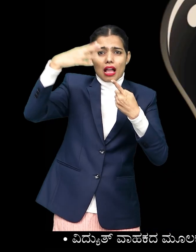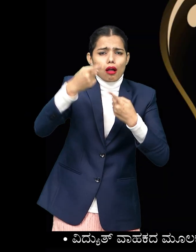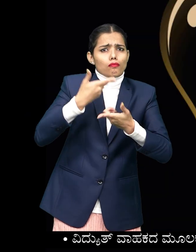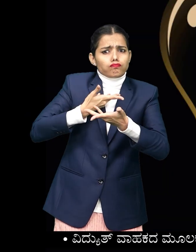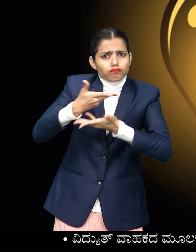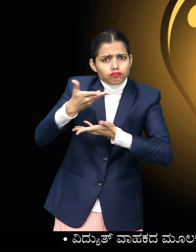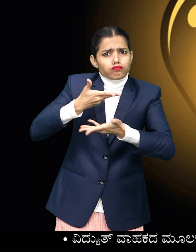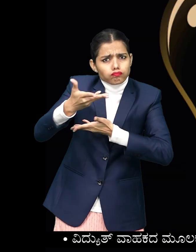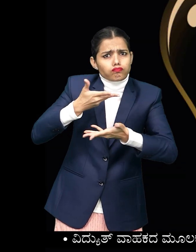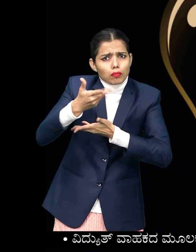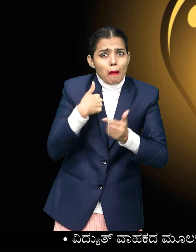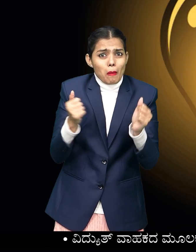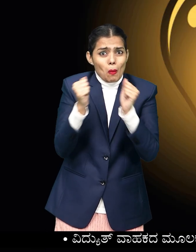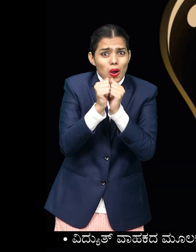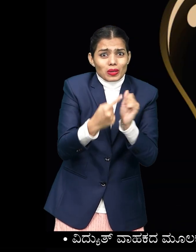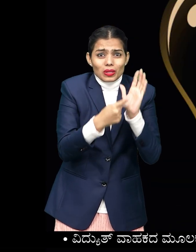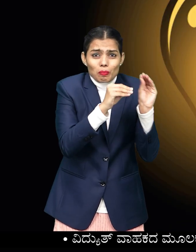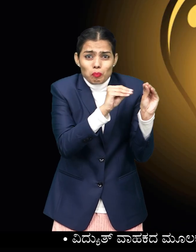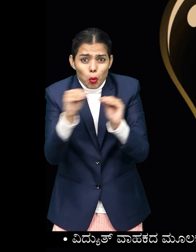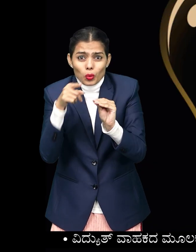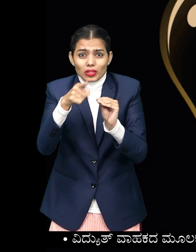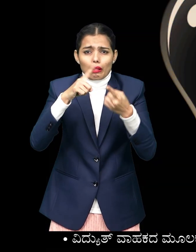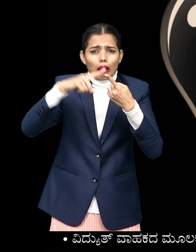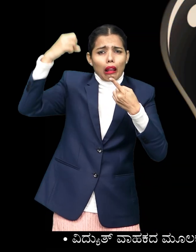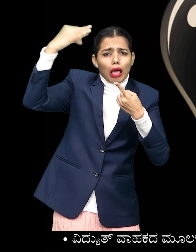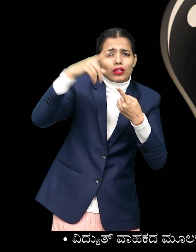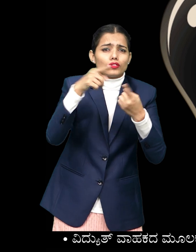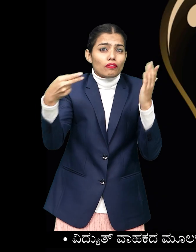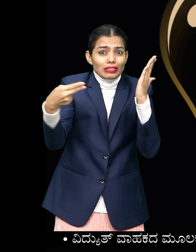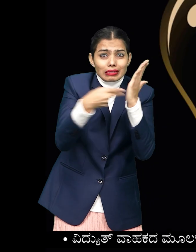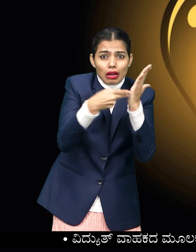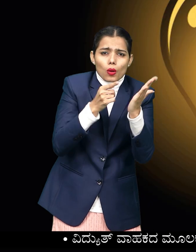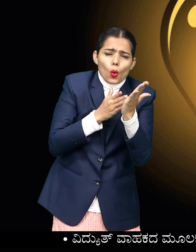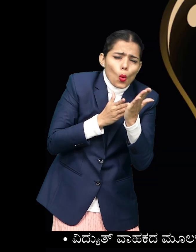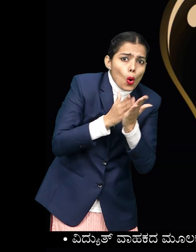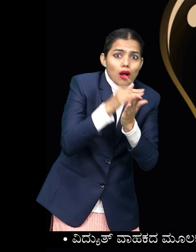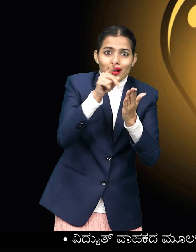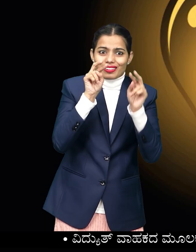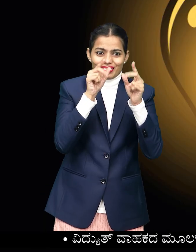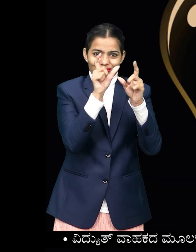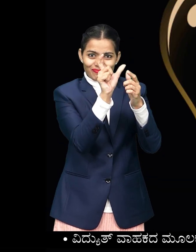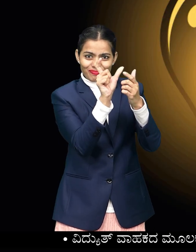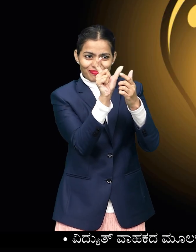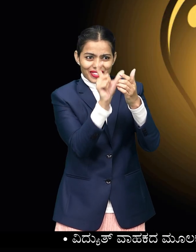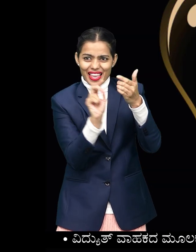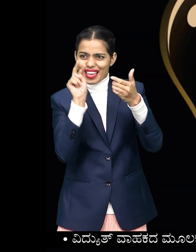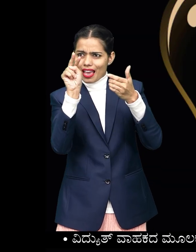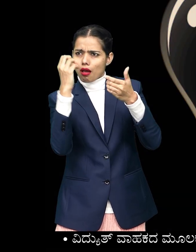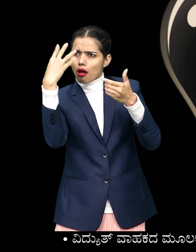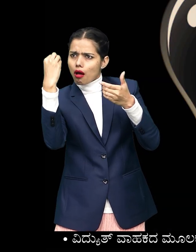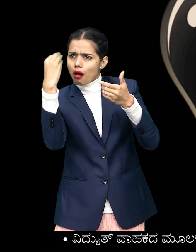ವಿದ್ಯುತ್ ವಾಹಕದ ಮೂಲಕ ವಿದ್ಯುತ್ ದಾವೇಶಗಳ ಹರಿವಿನೊಂದಿಗೆ ವ್ಯವಹರಿಸುತ್ತದೆ.